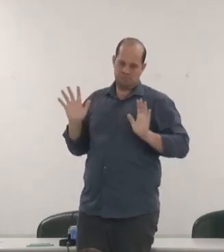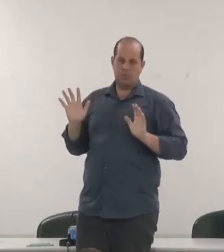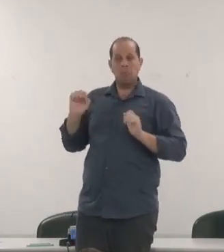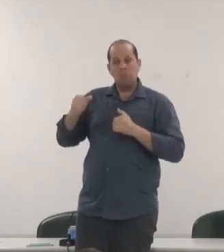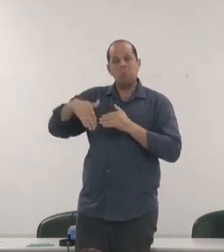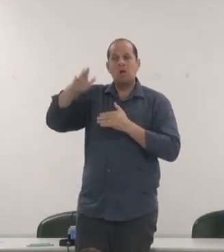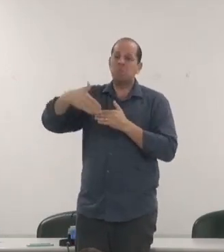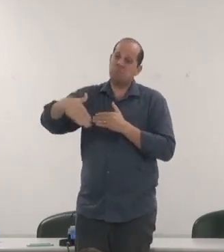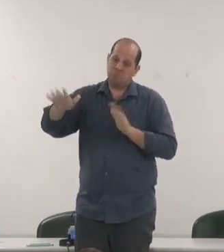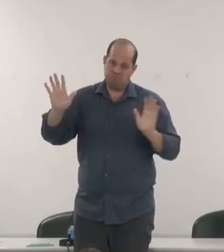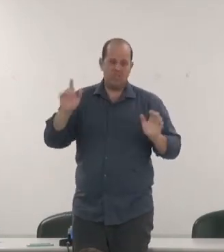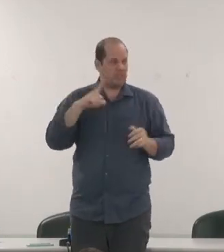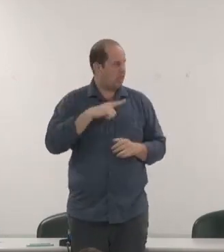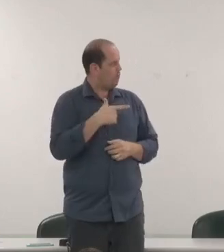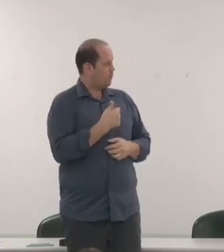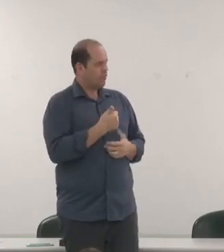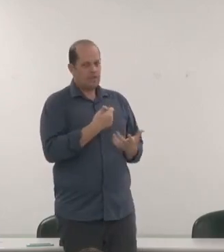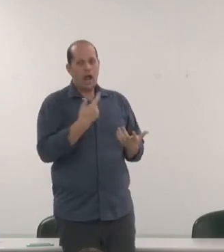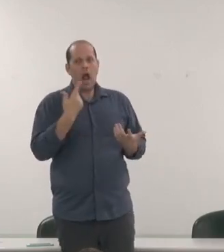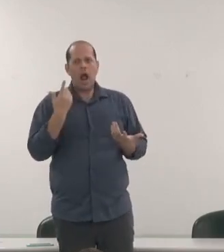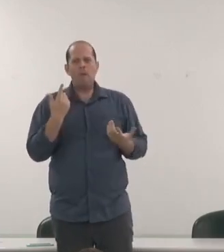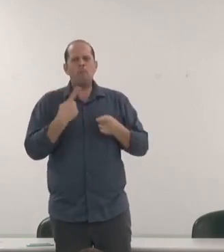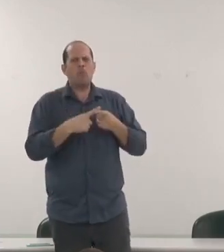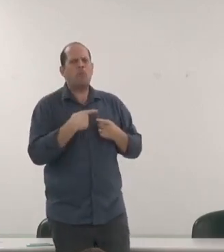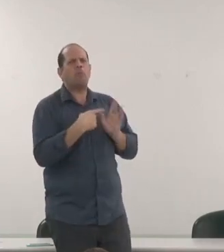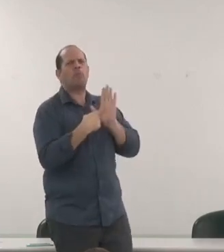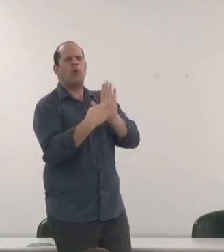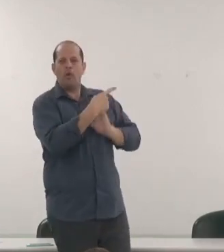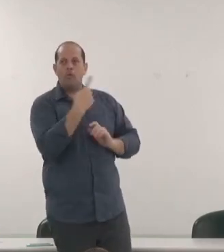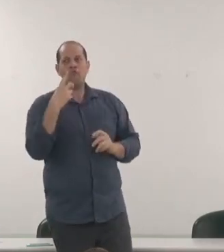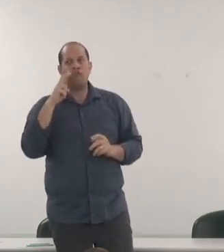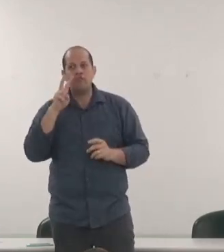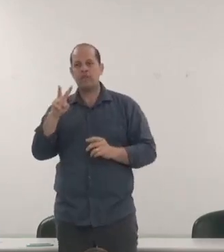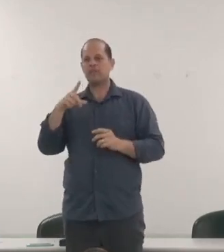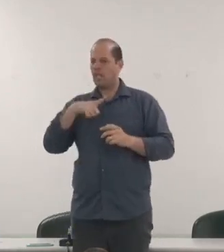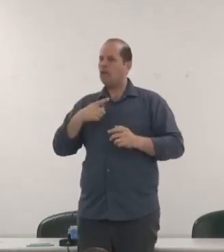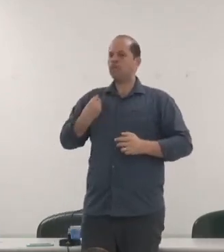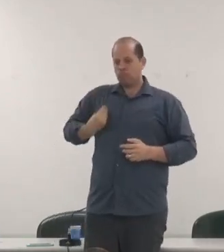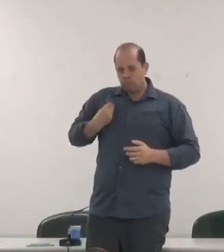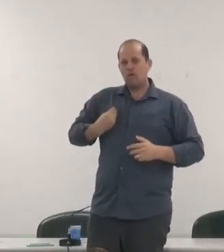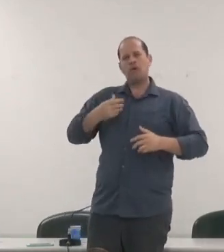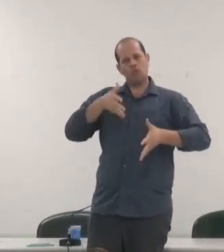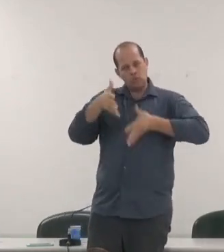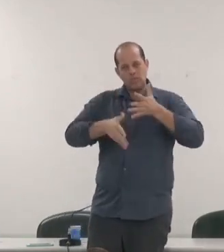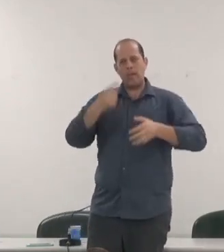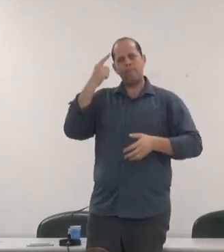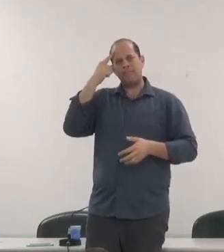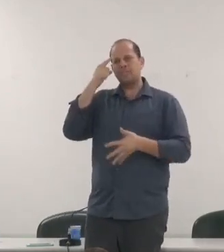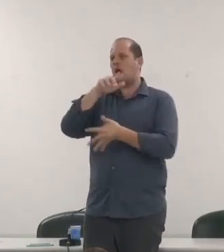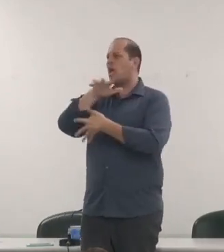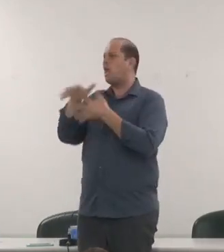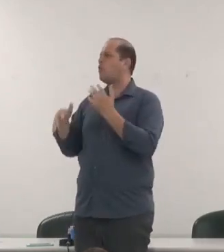mas, de uma forma geral, 21 aqui no Brasil. Aqui a gente tem registrada aí de acordo com